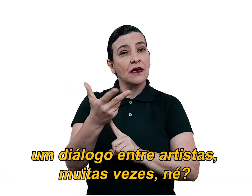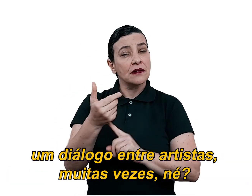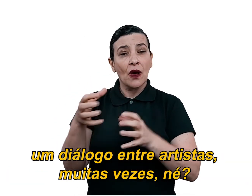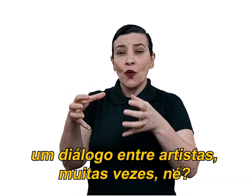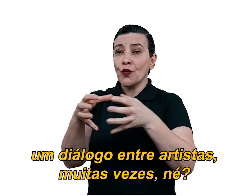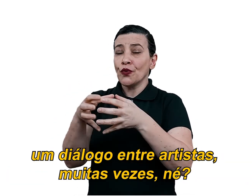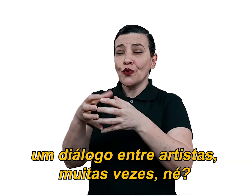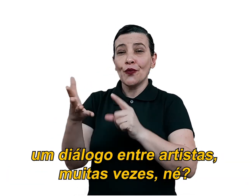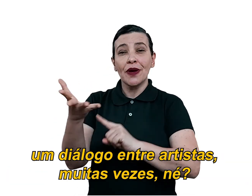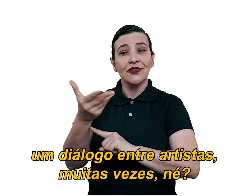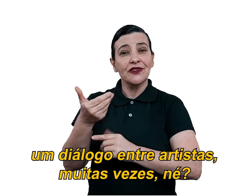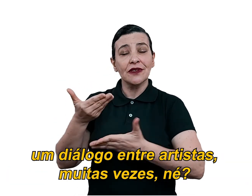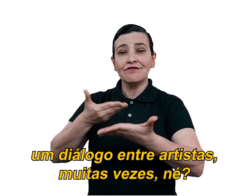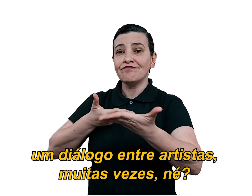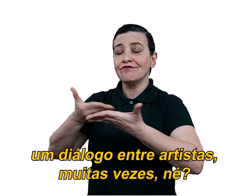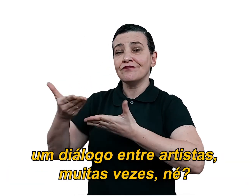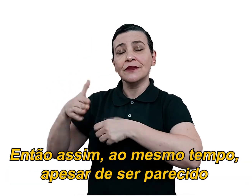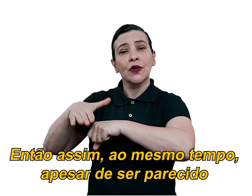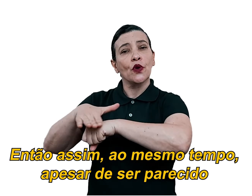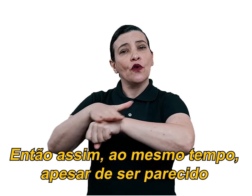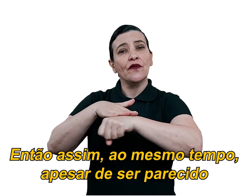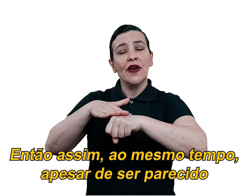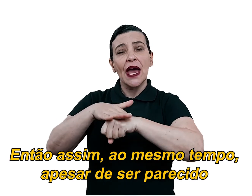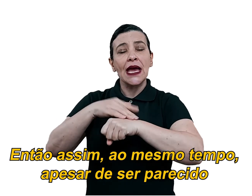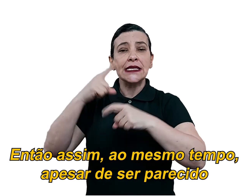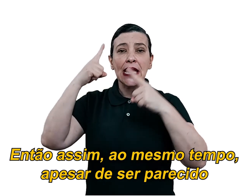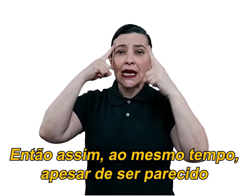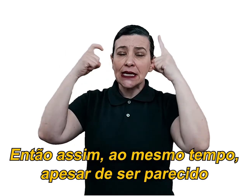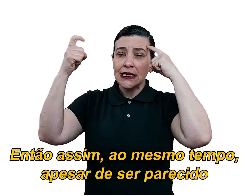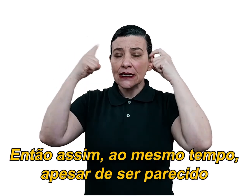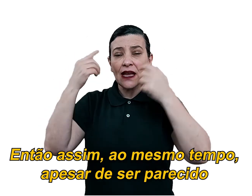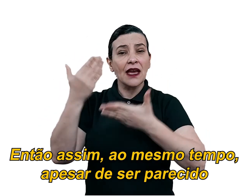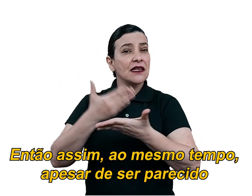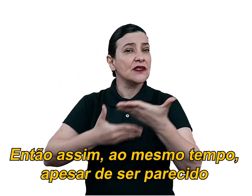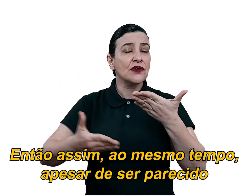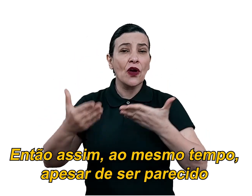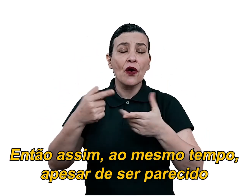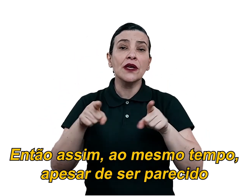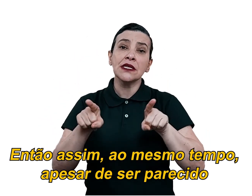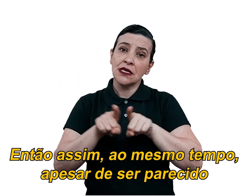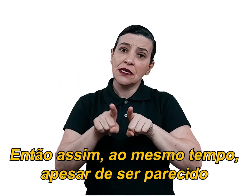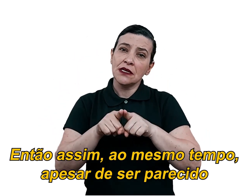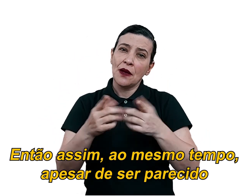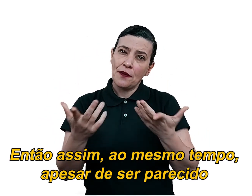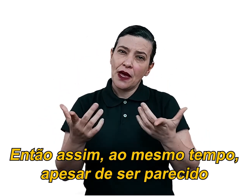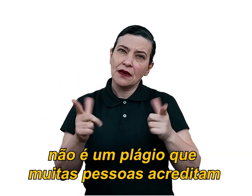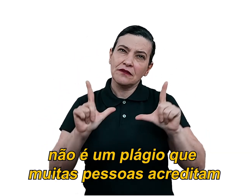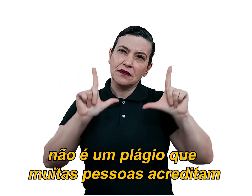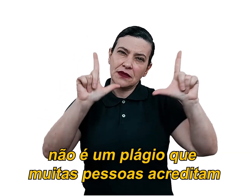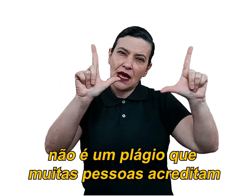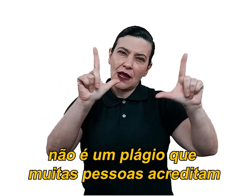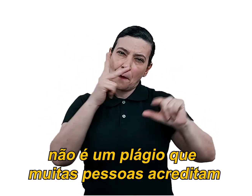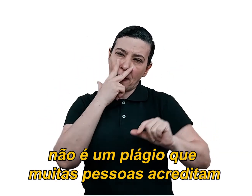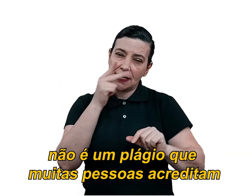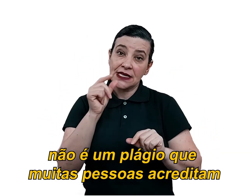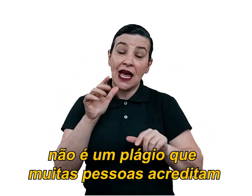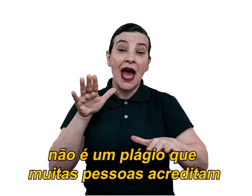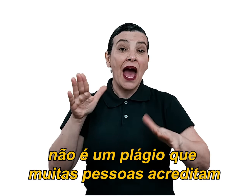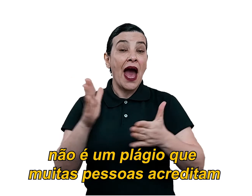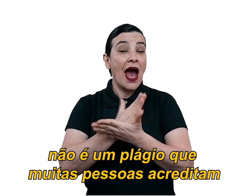entre artistas muitas vezes, né? Então, assim, e ao mesmo tempo, apesar de ser parecido, não é um plágio, que muitas pessoas acreditam,